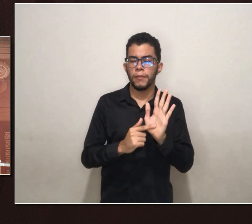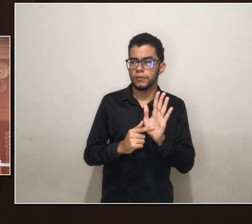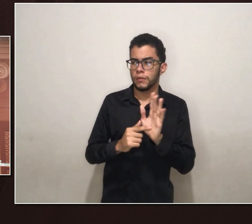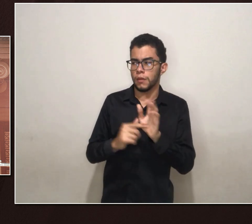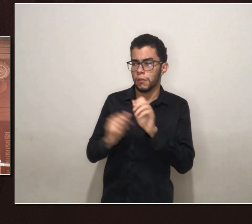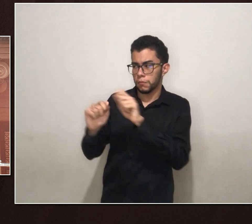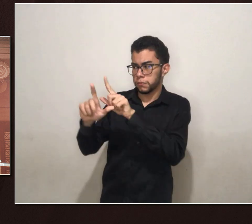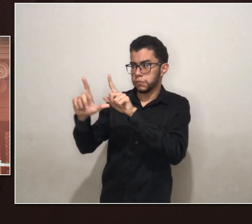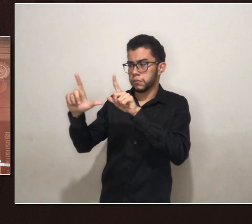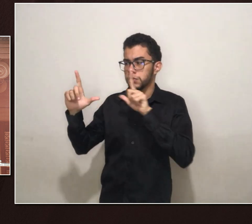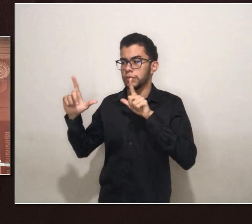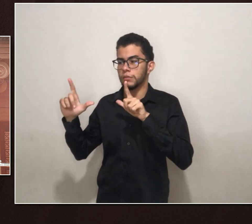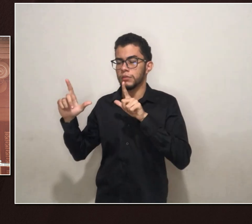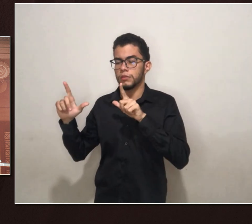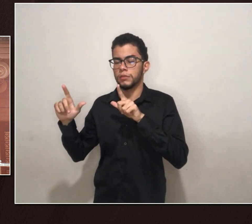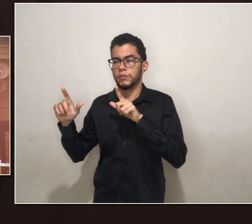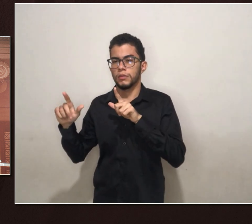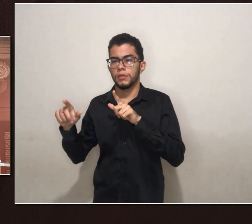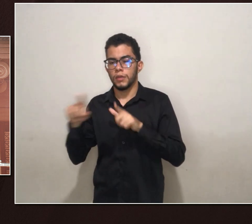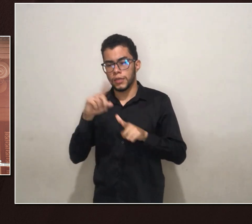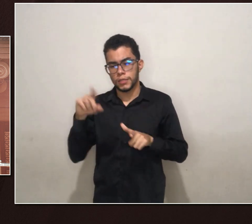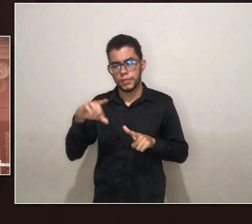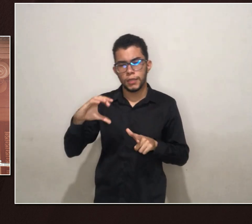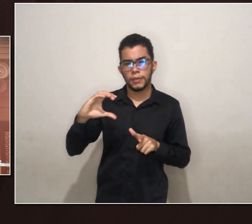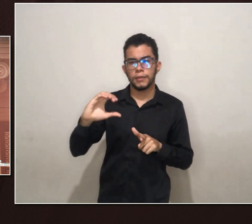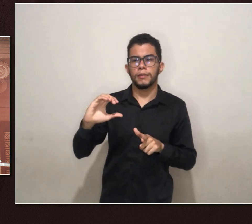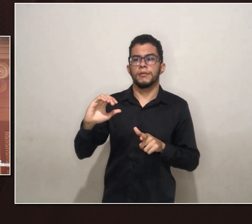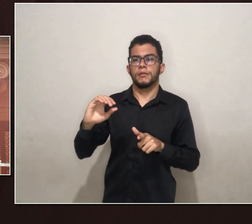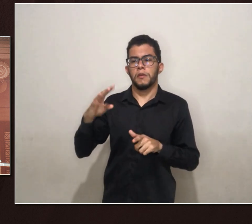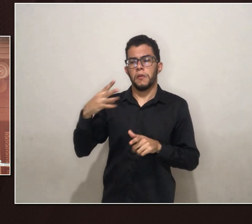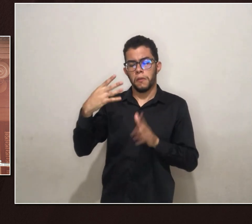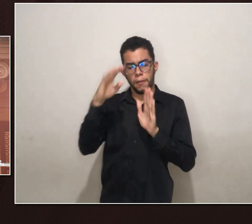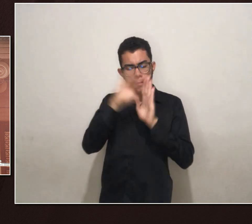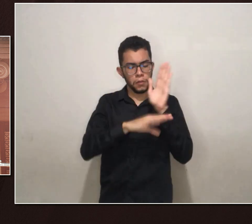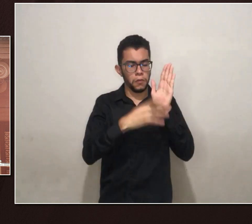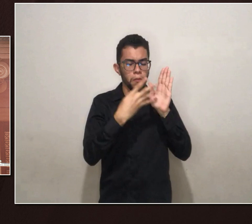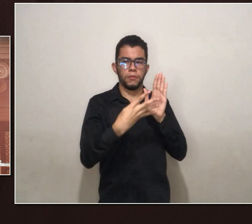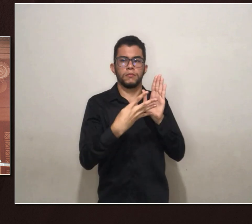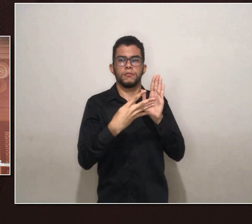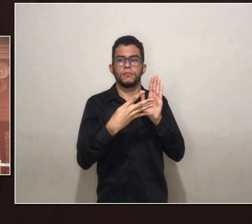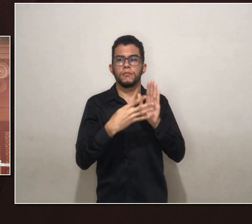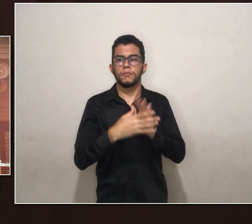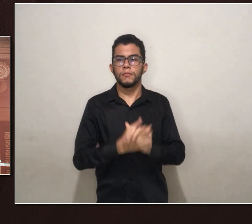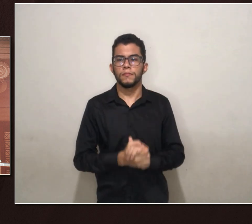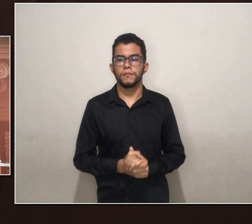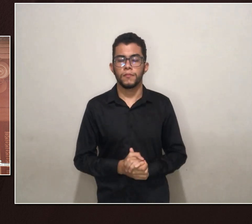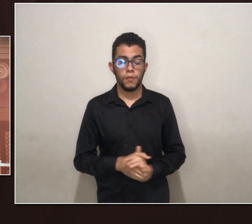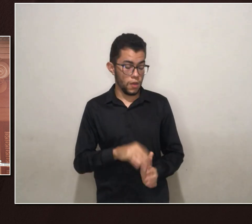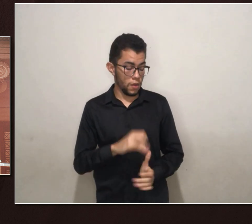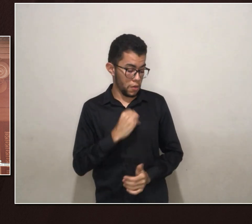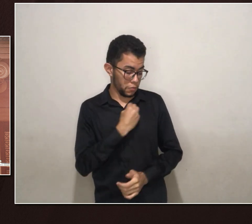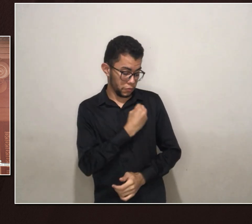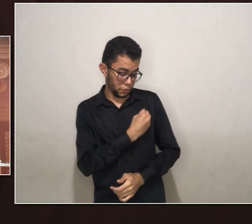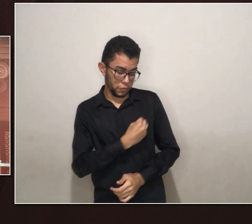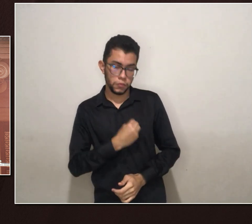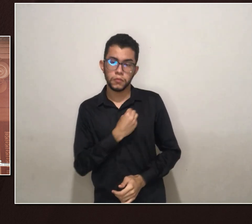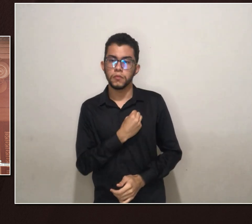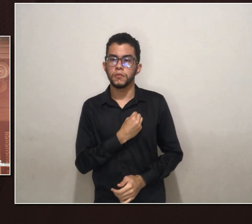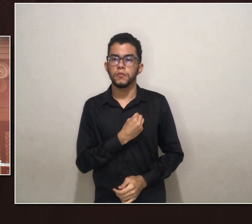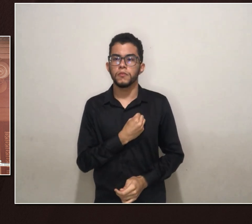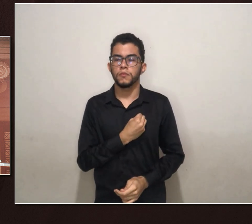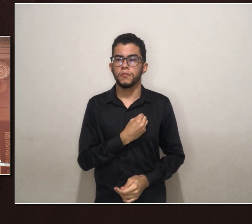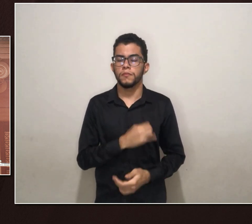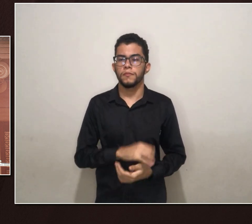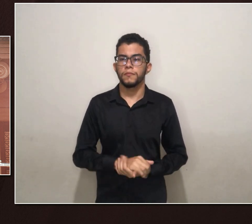um pouco aqui, só o versículo 1, para vocês entenderem, né? João, ele foi, Deus, ele